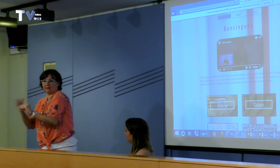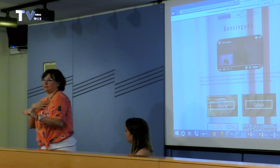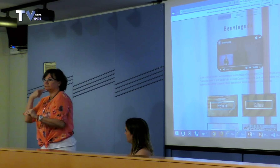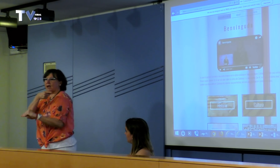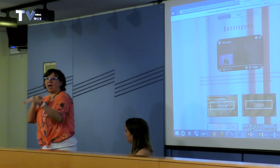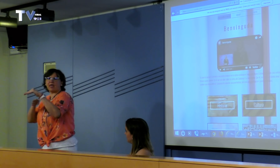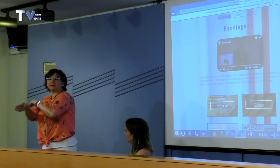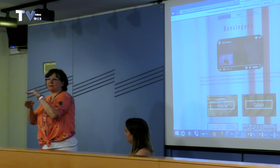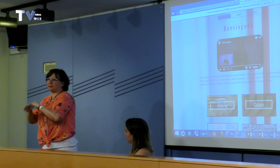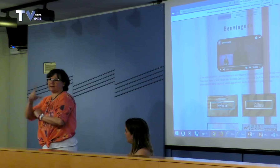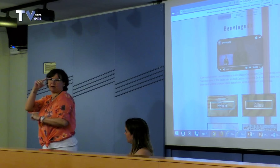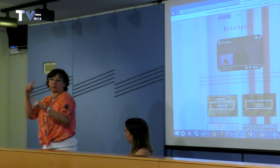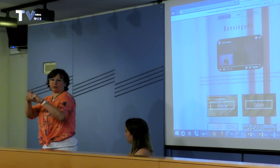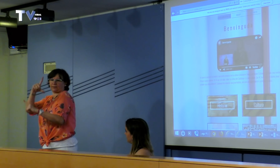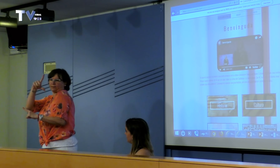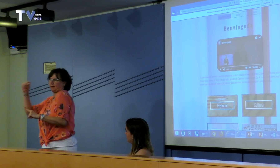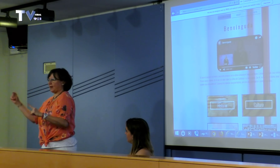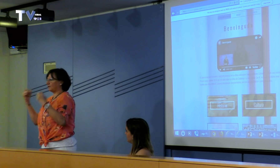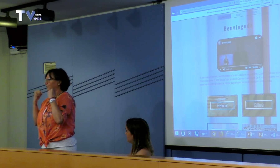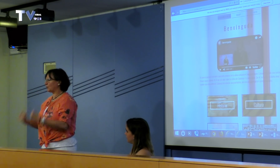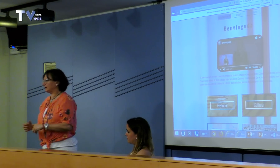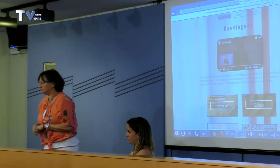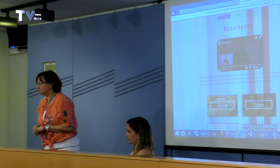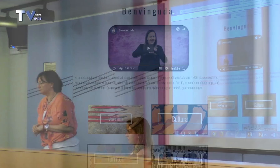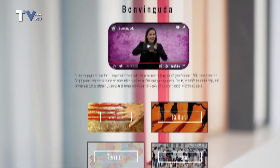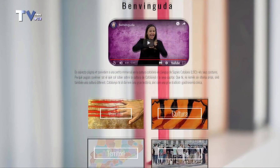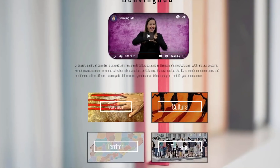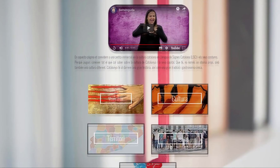Tenim l'àudio, tenim en text, però tenim aquesta veu que està...